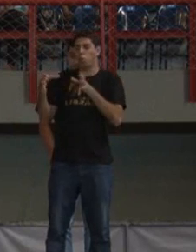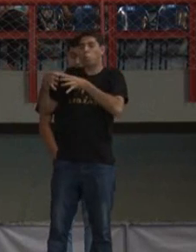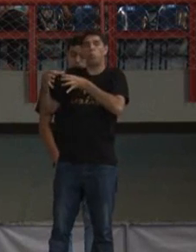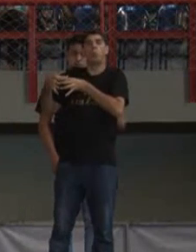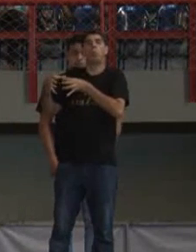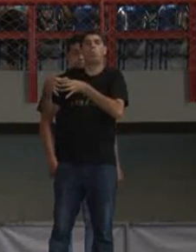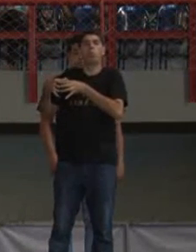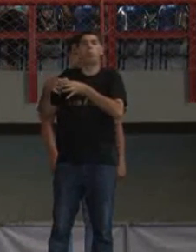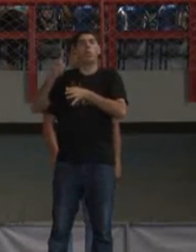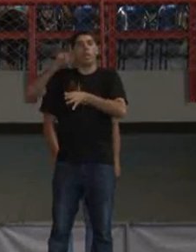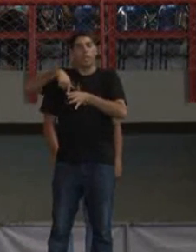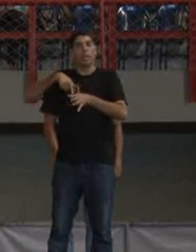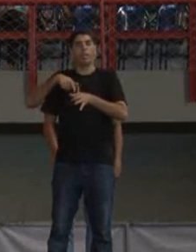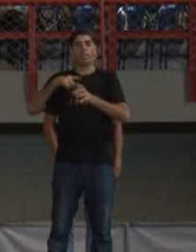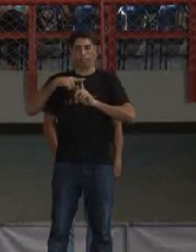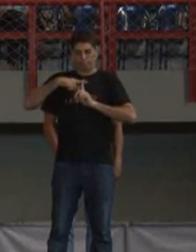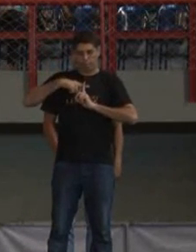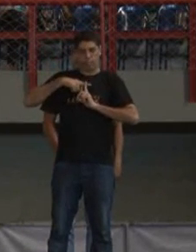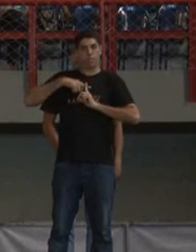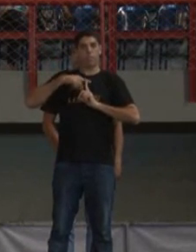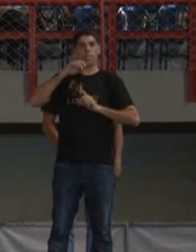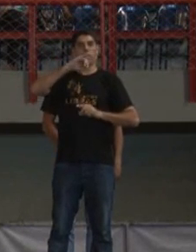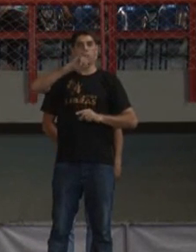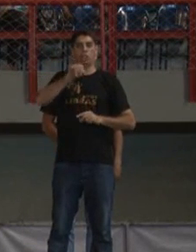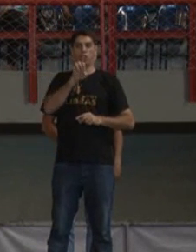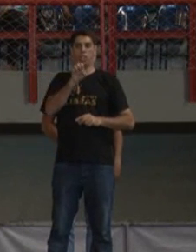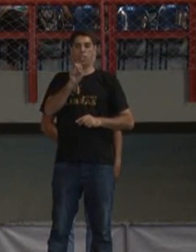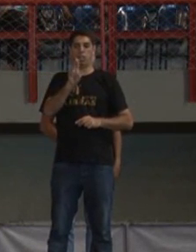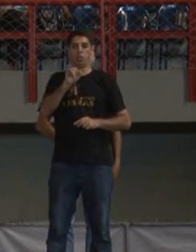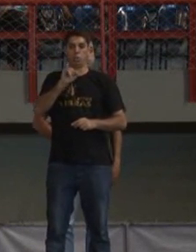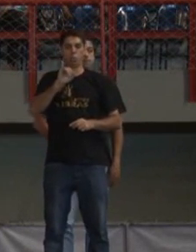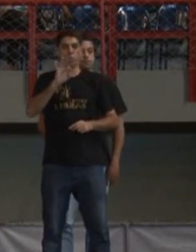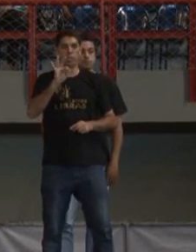Jesus. Um Papa jesuíta.